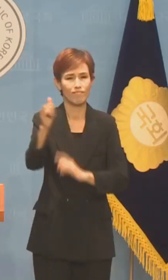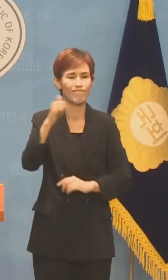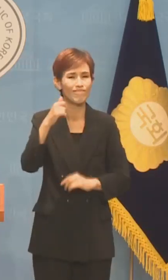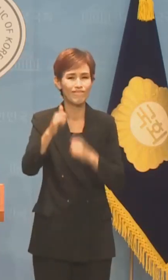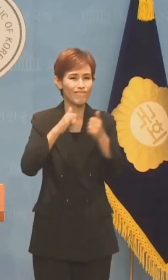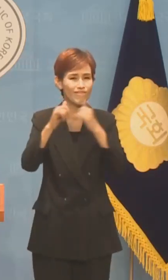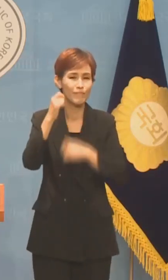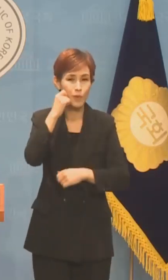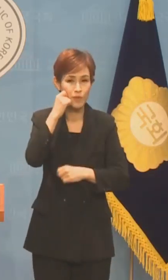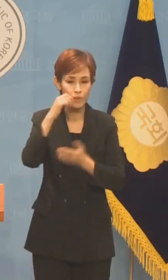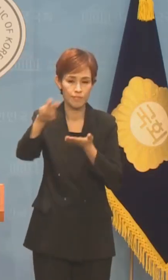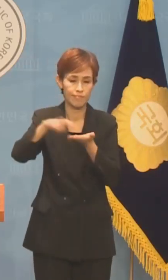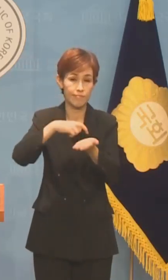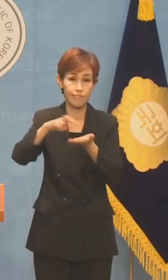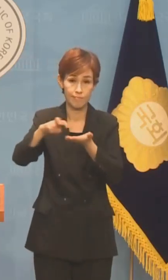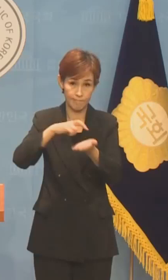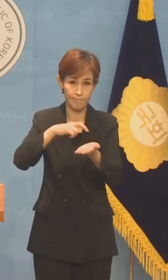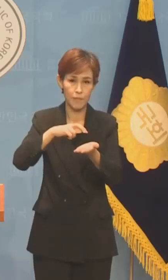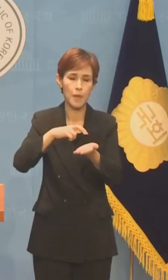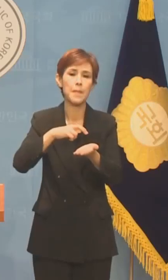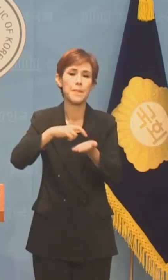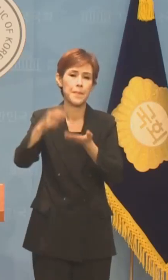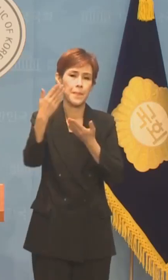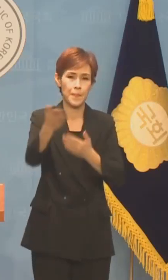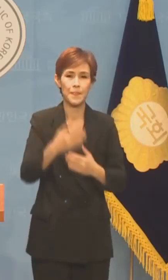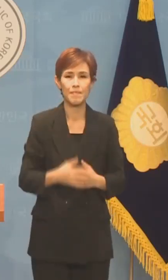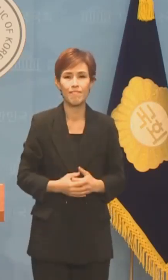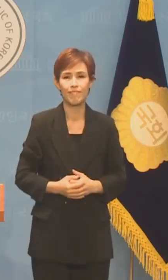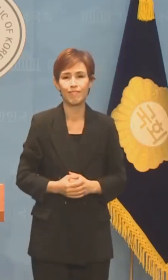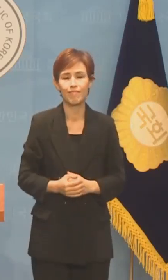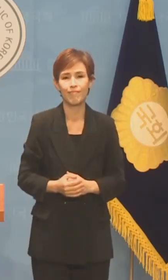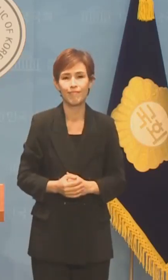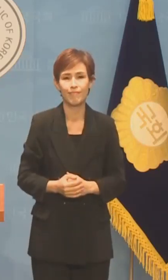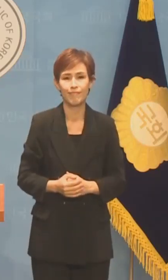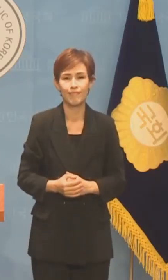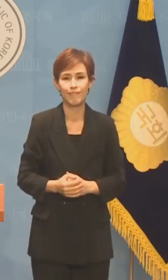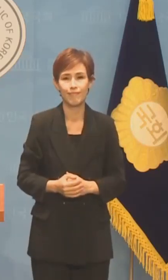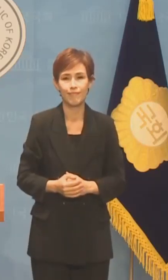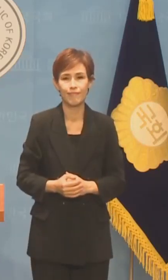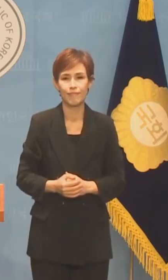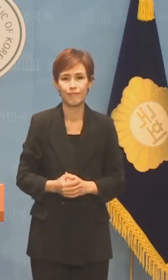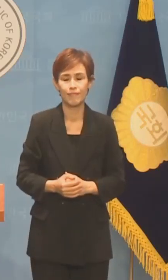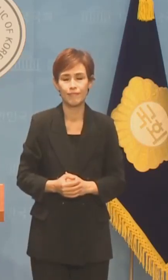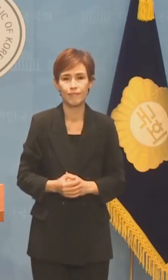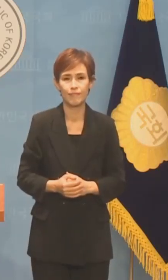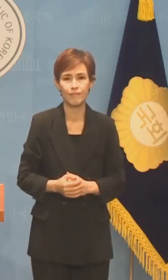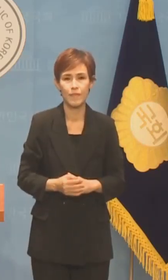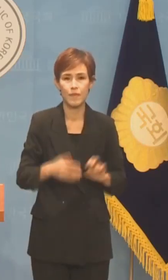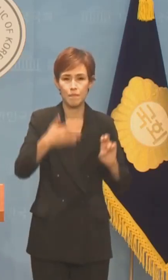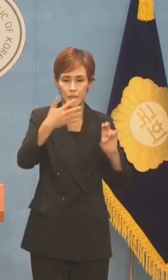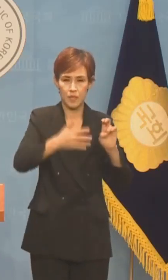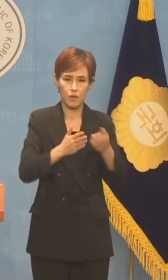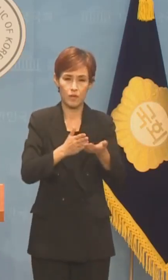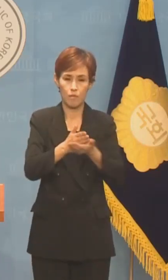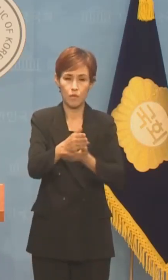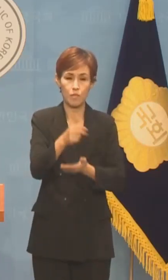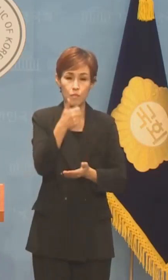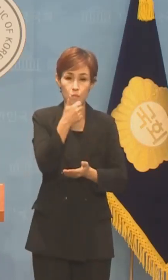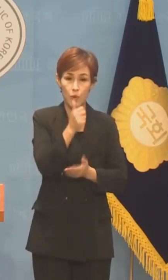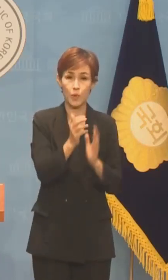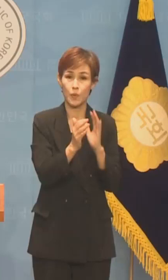어렵지만 문자를 남겨주시면 바로 답변 드리도록 하겠습니다. 최고의 미디어 전문